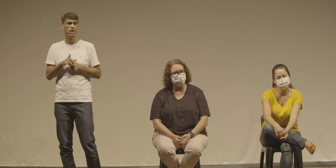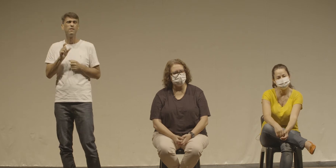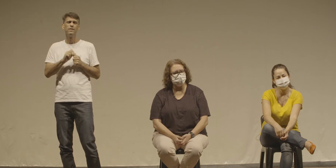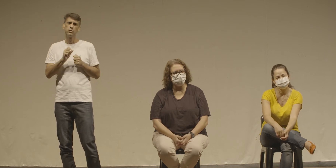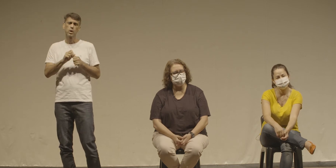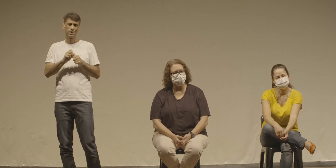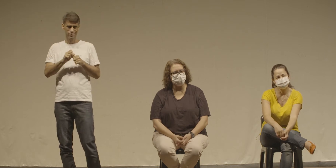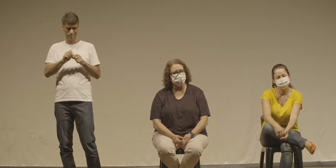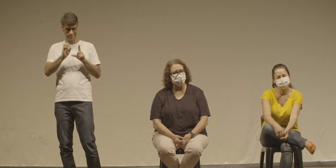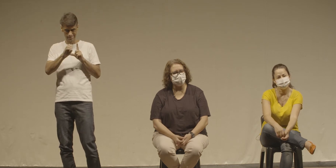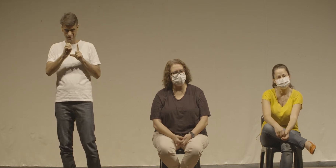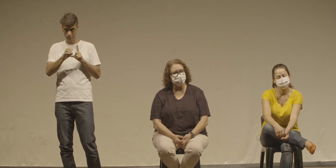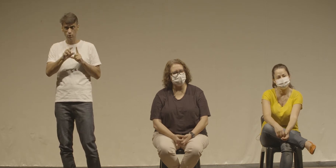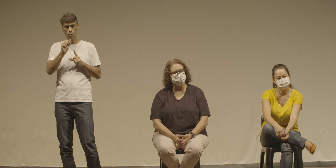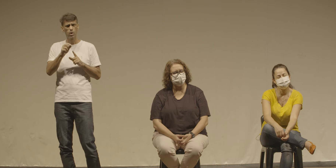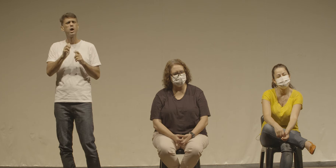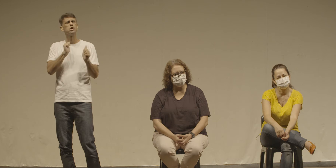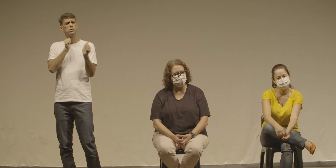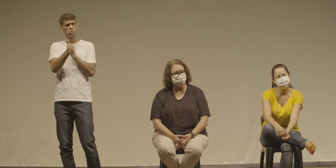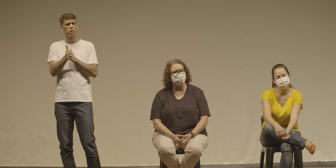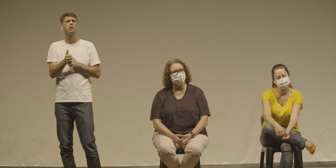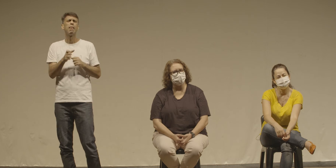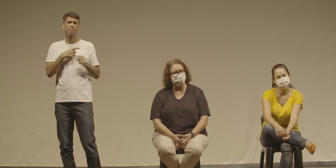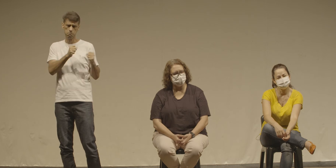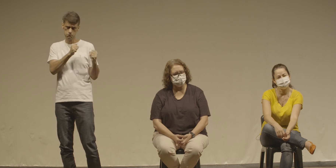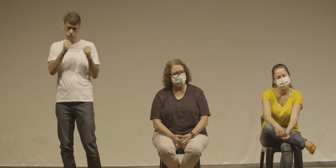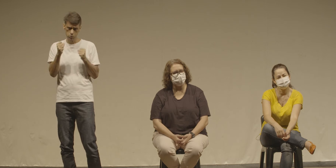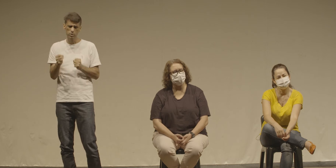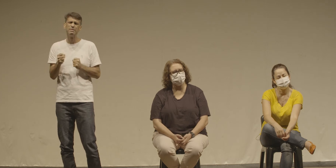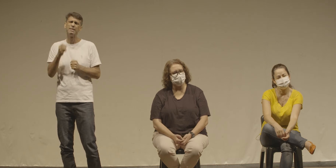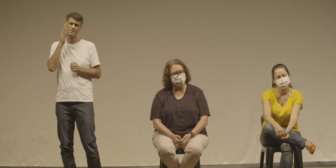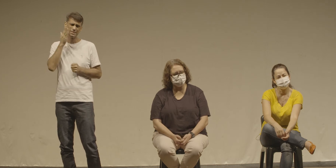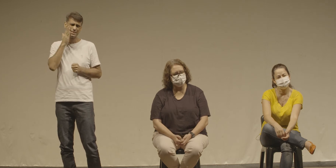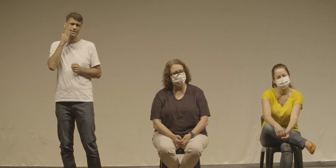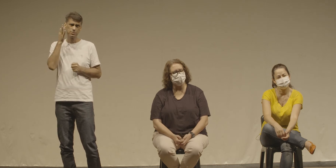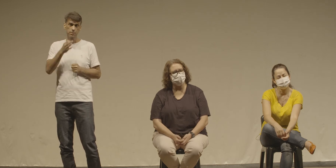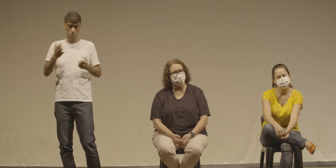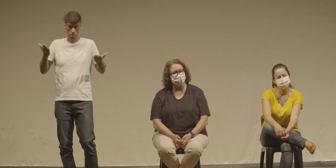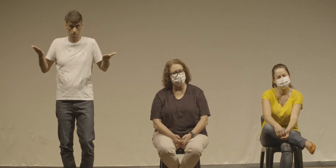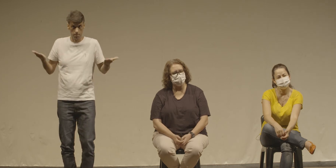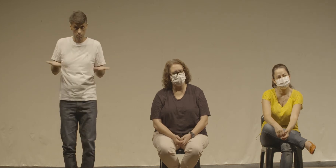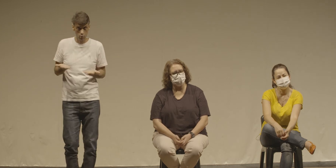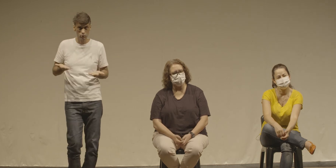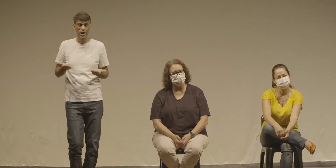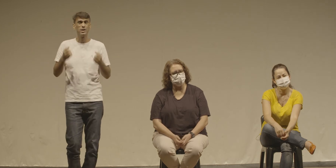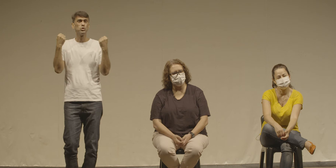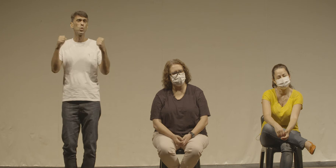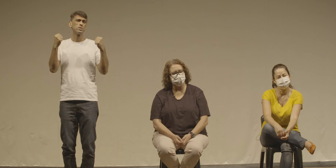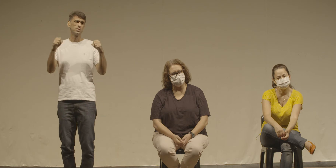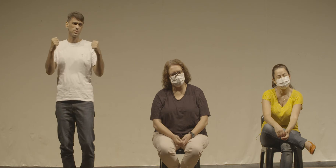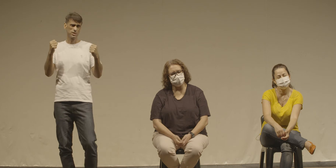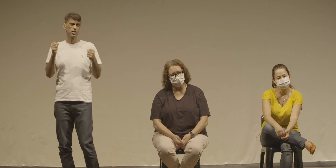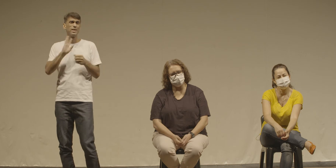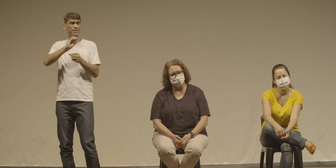licenciatura. E o esporte é tudo isso, é essa potência toda, a gente não tem como negar. Mas hoje, a educação física,